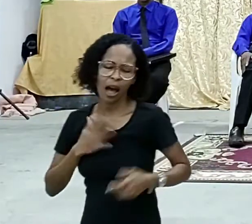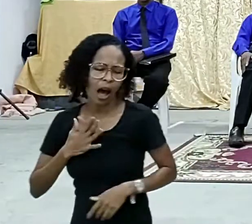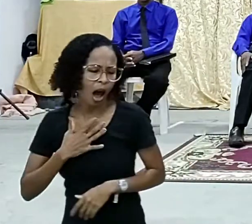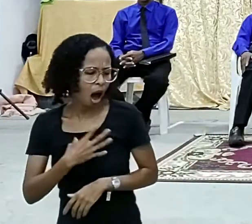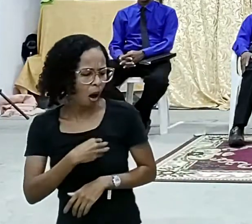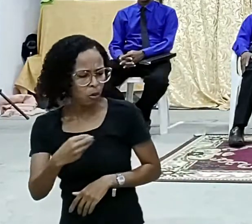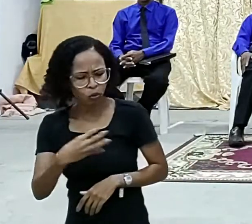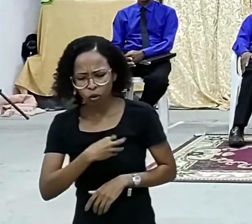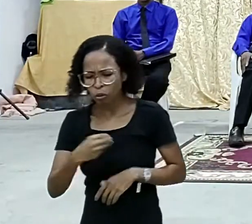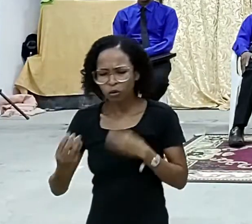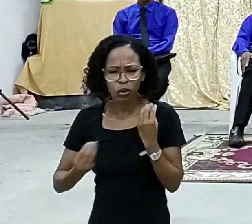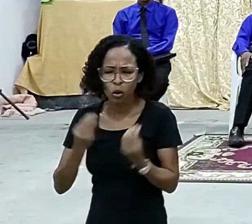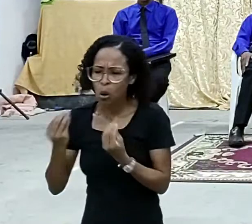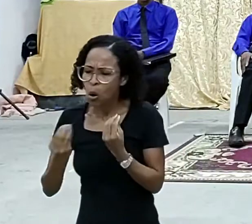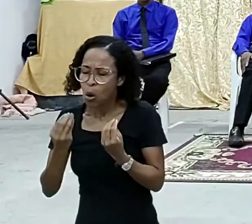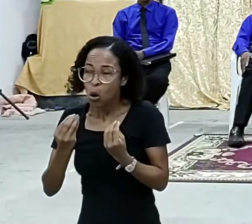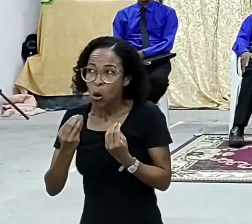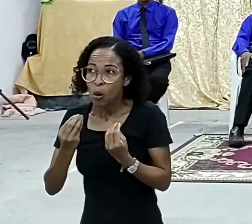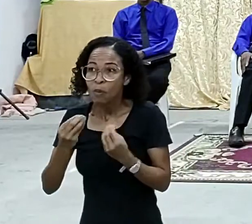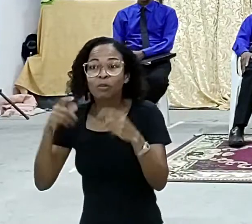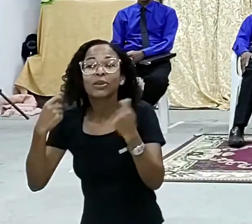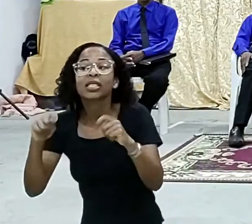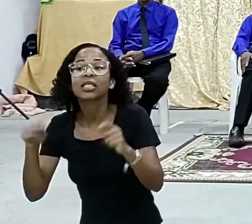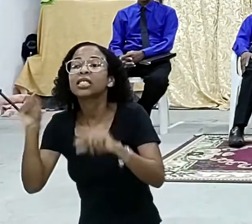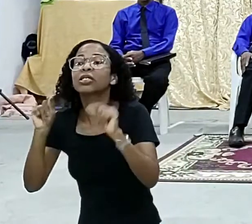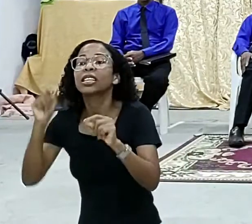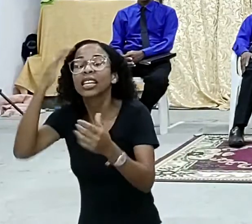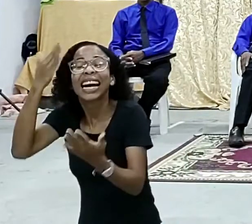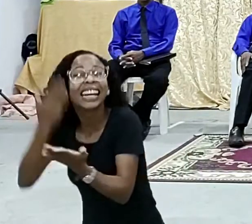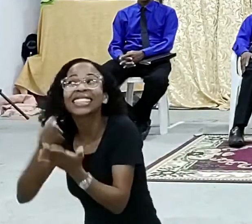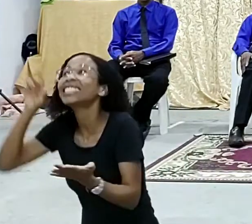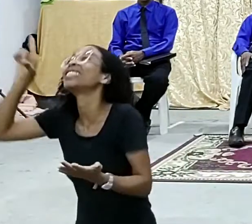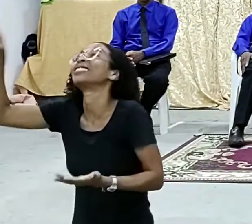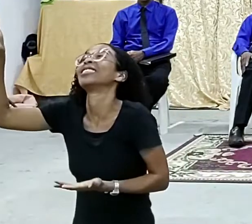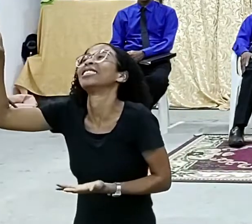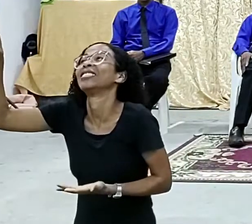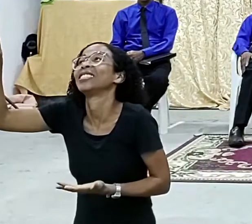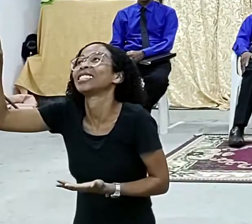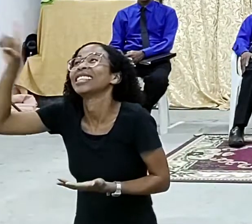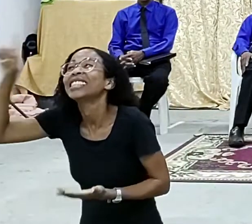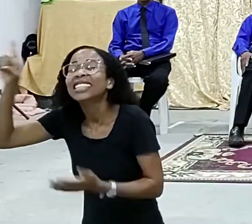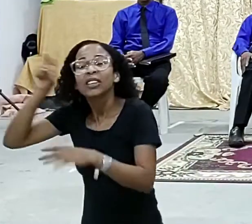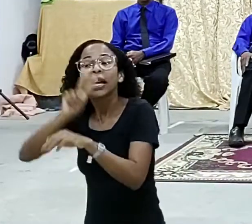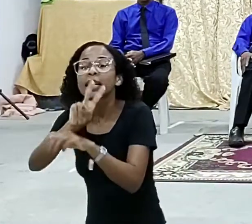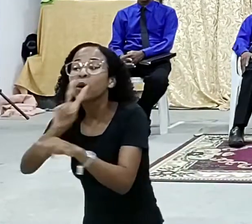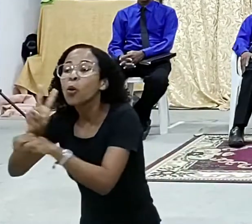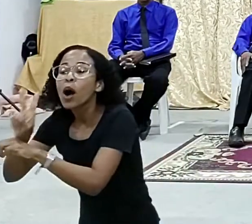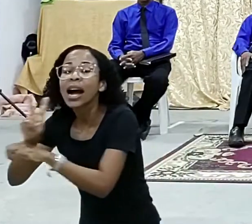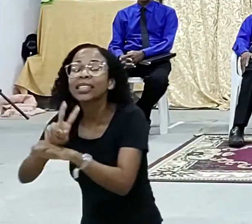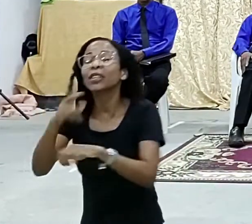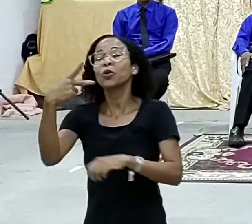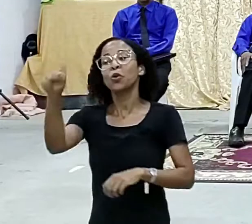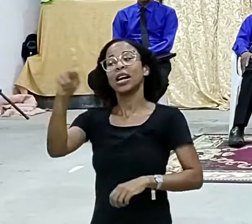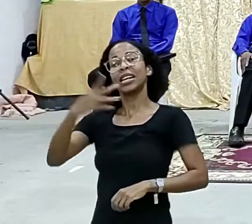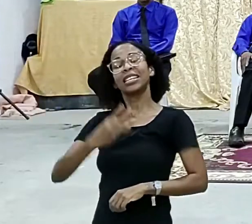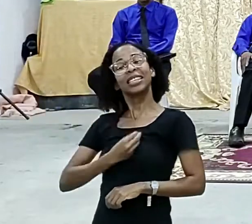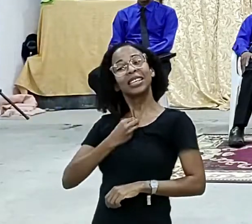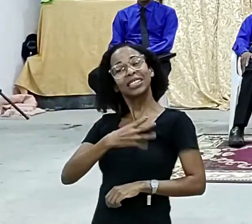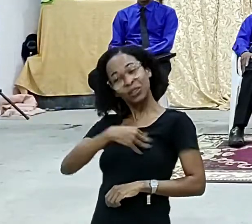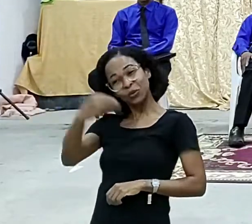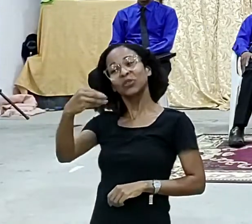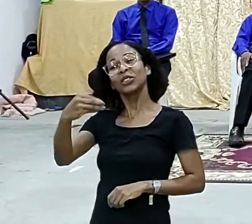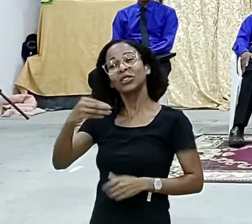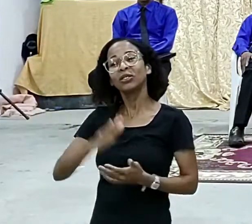mas é confiar. Deus está guardando. Ele saiu, mas Deus está guardando. O seu esposo,